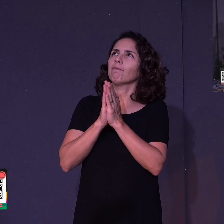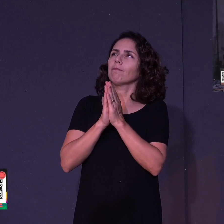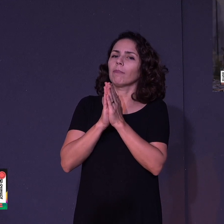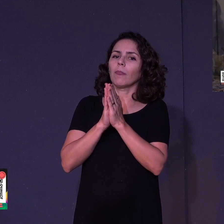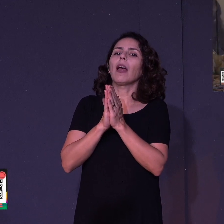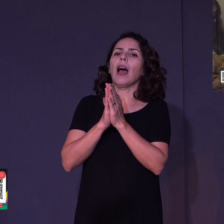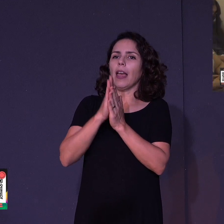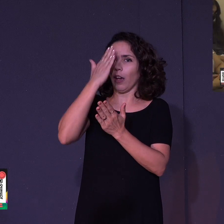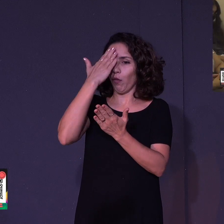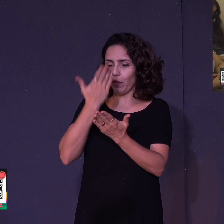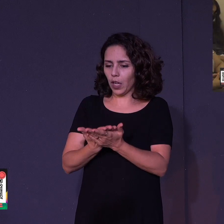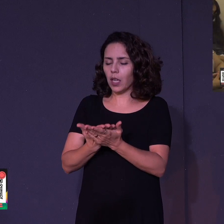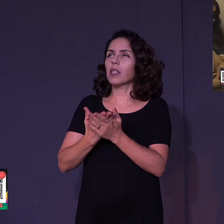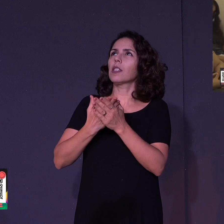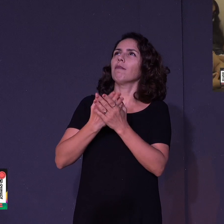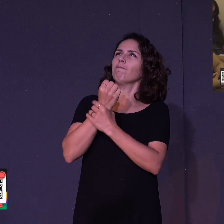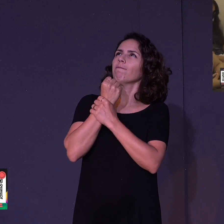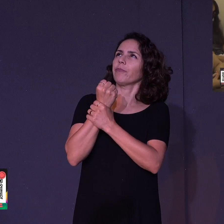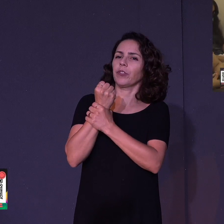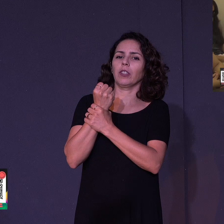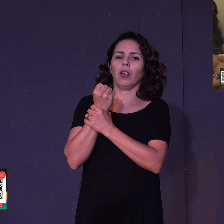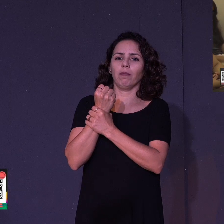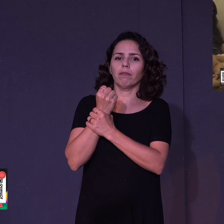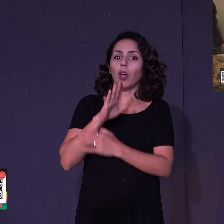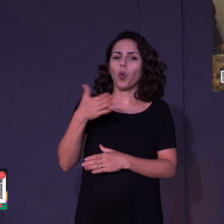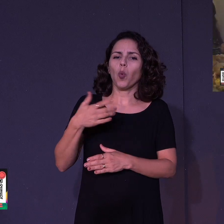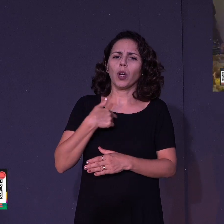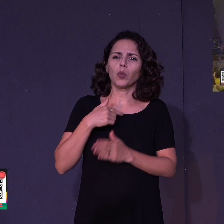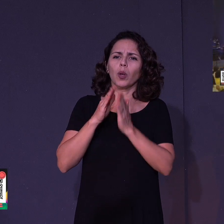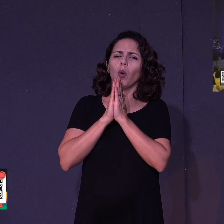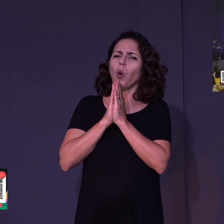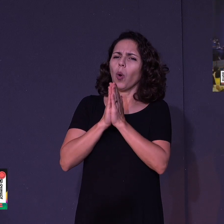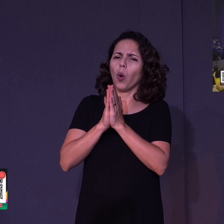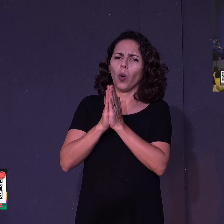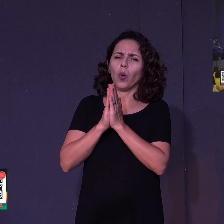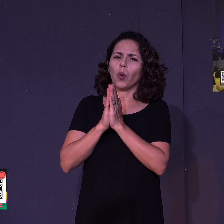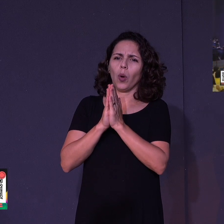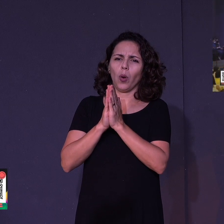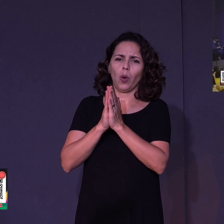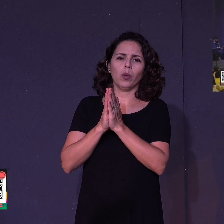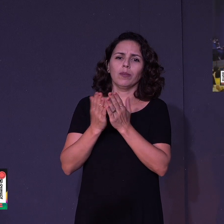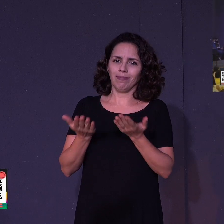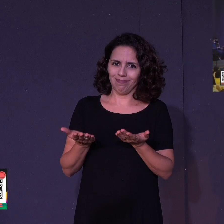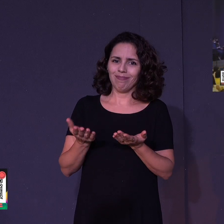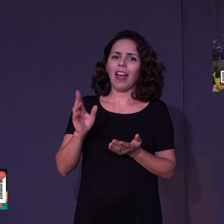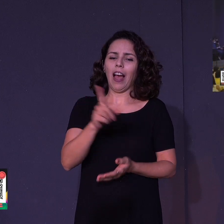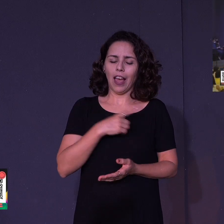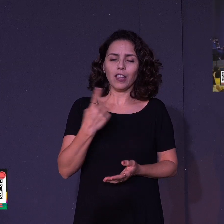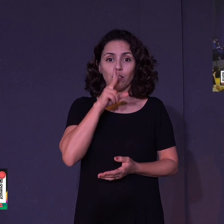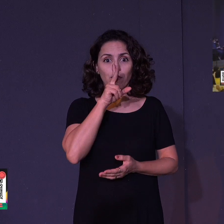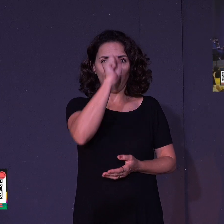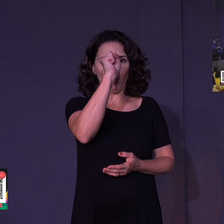Senhor, orando, lançando sobre Ele. É por meio da oração que somos fortalecidos para